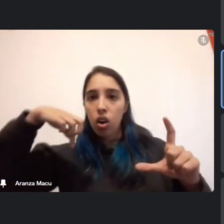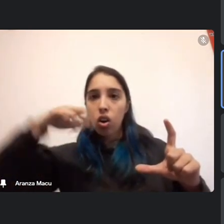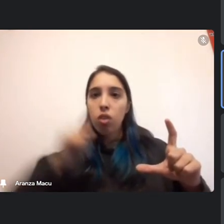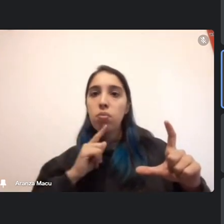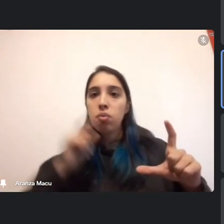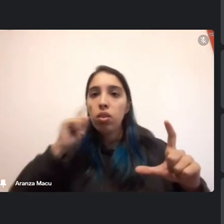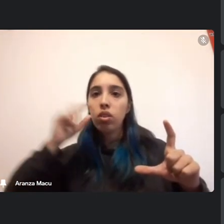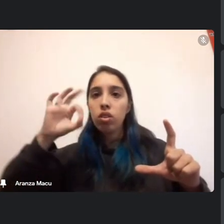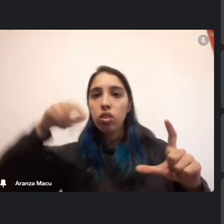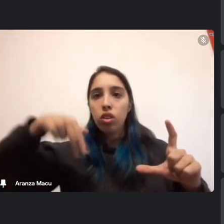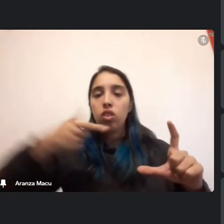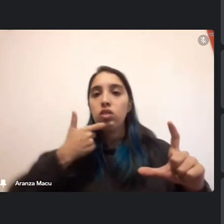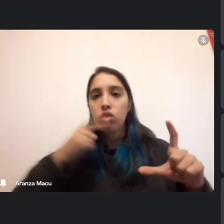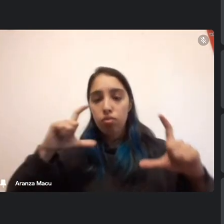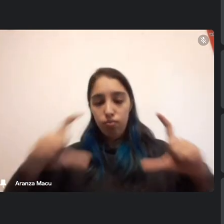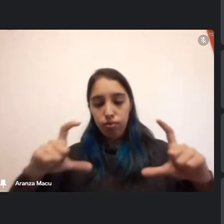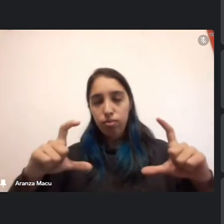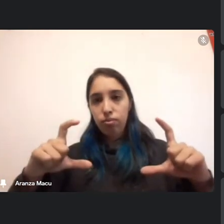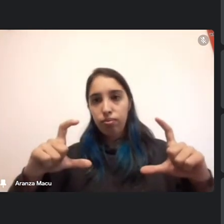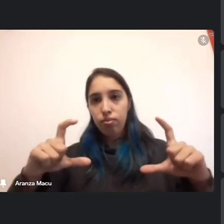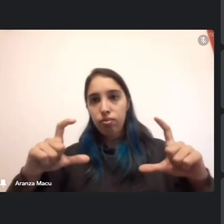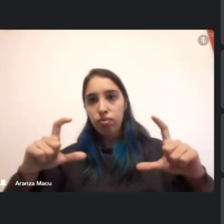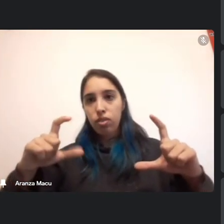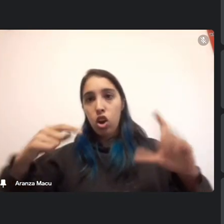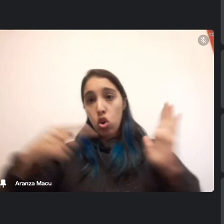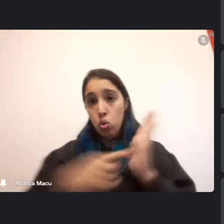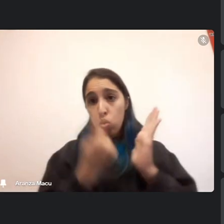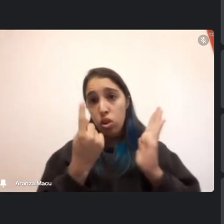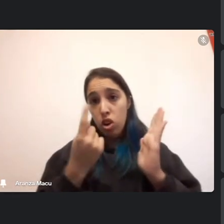Opciones. Muy bien. Luego.